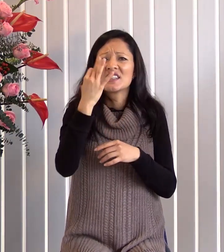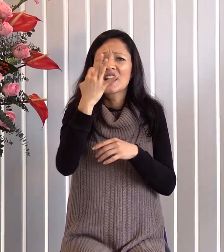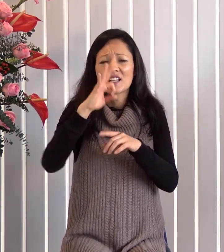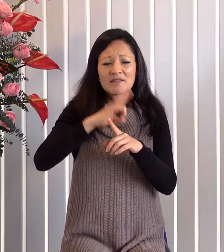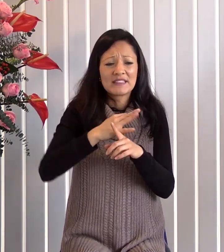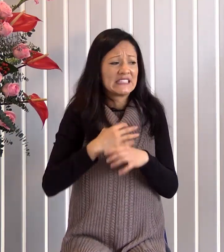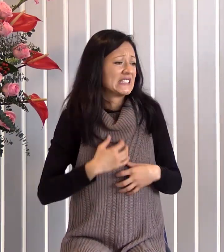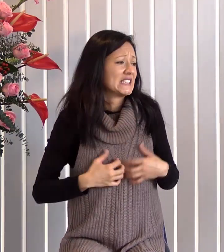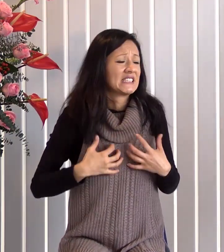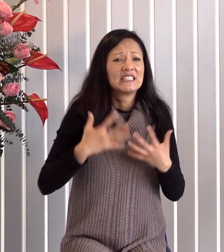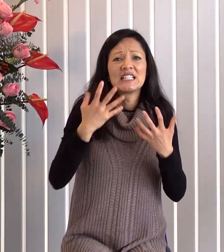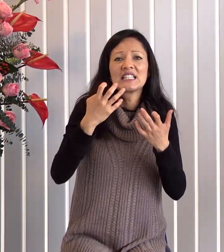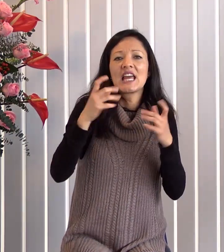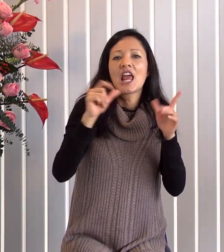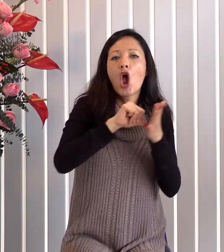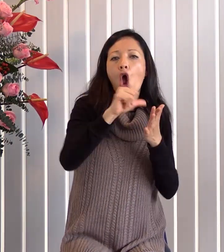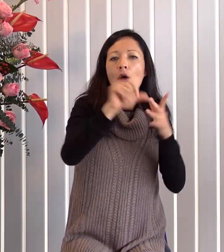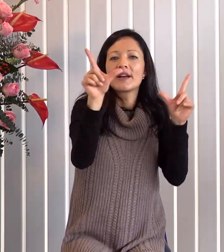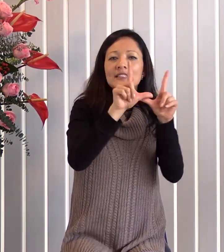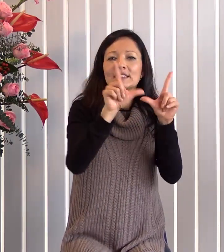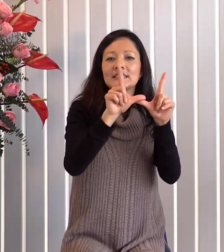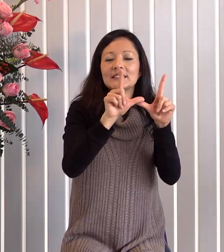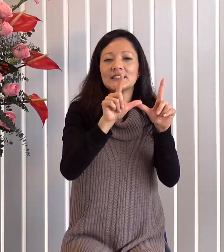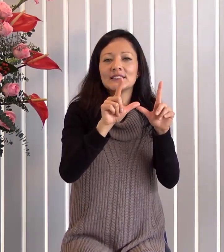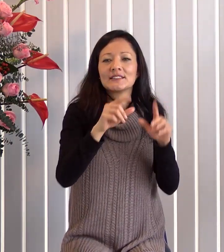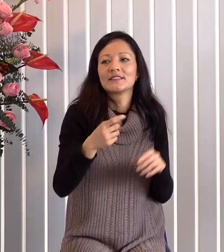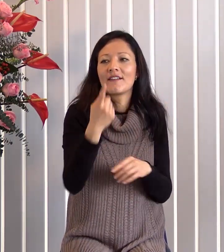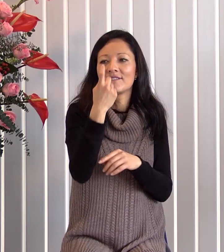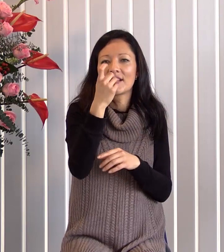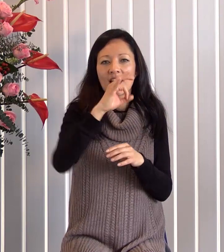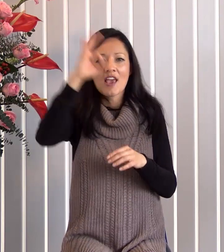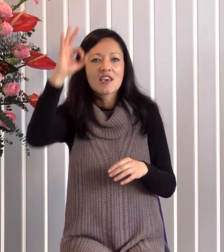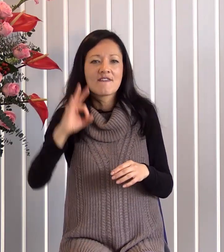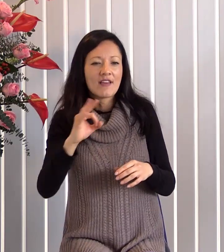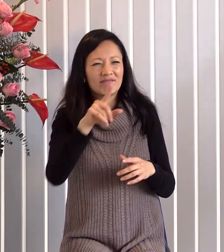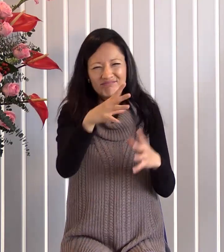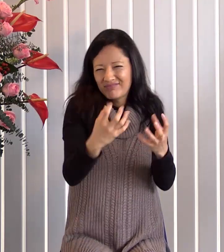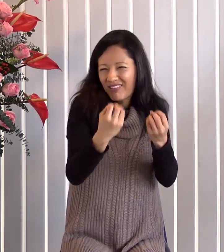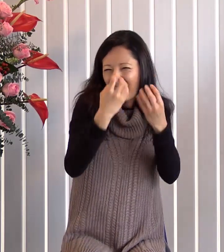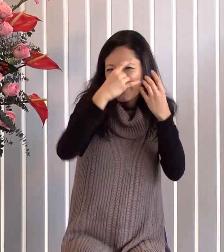IVA. Se deja engañar de la bestia.